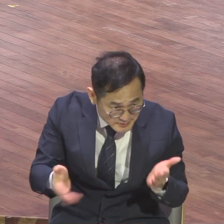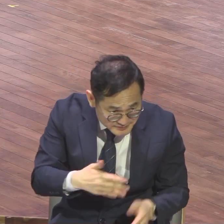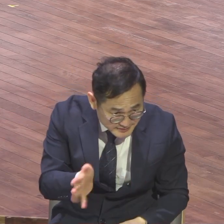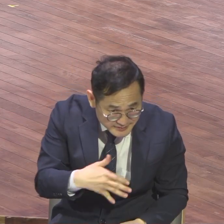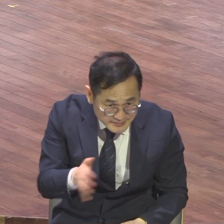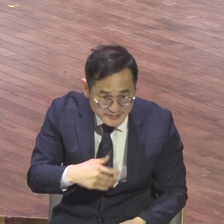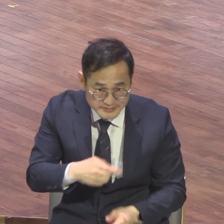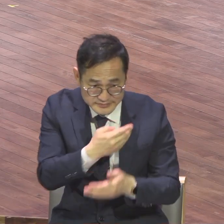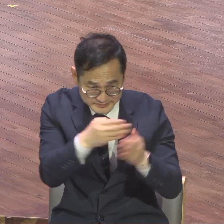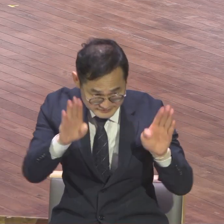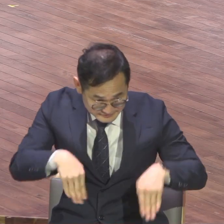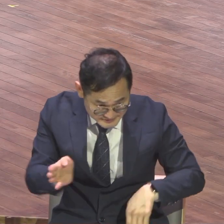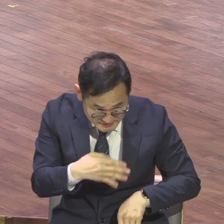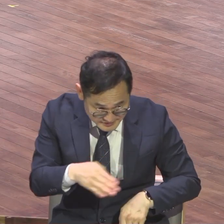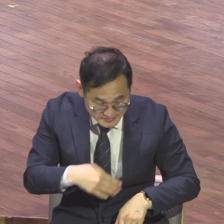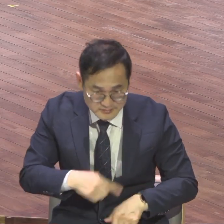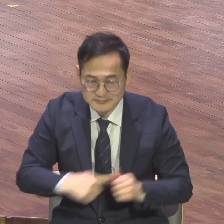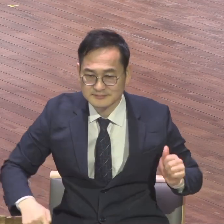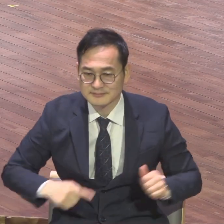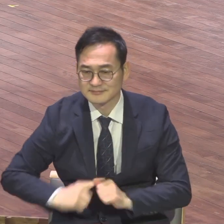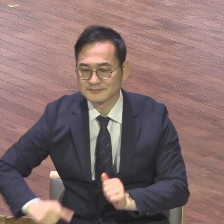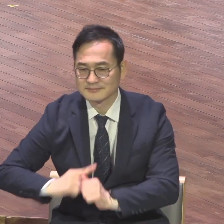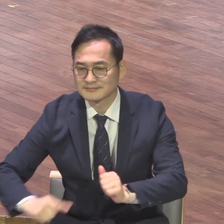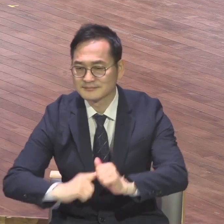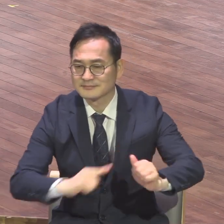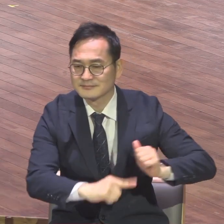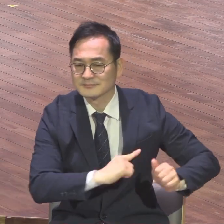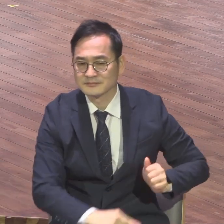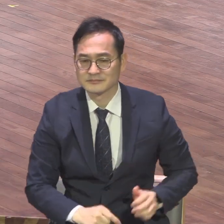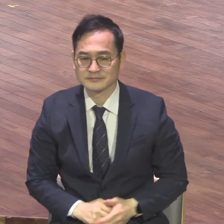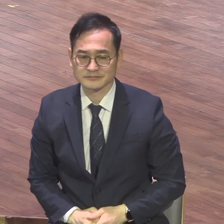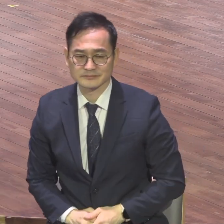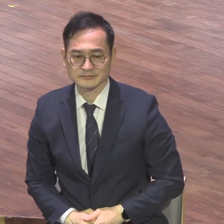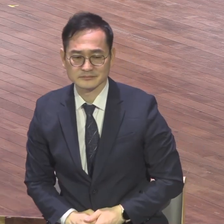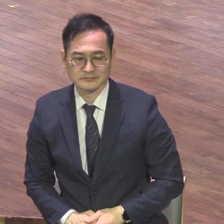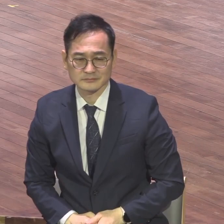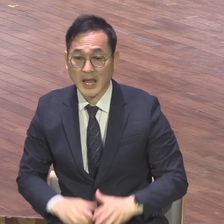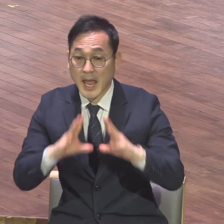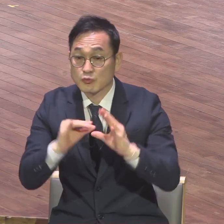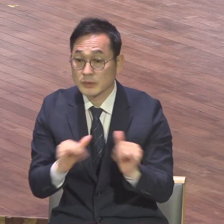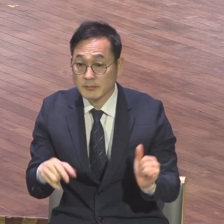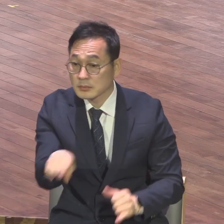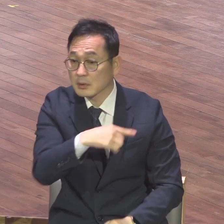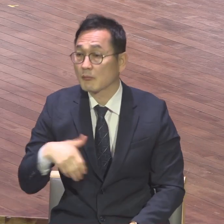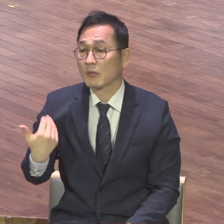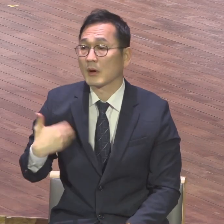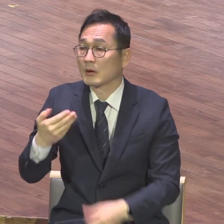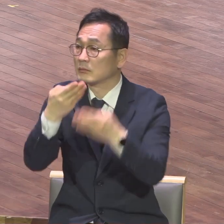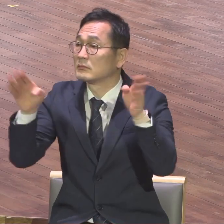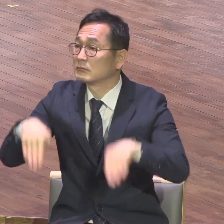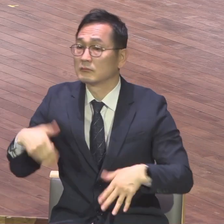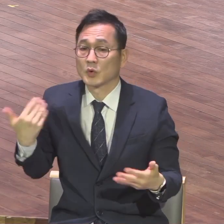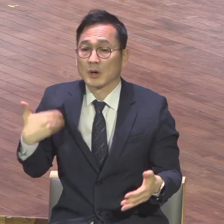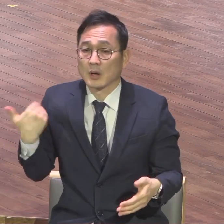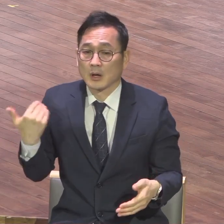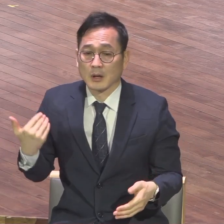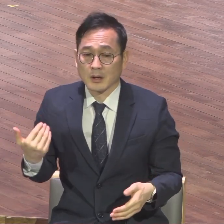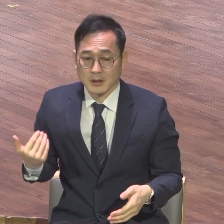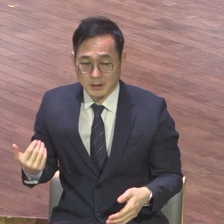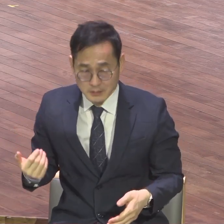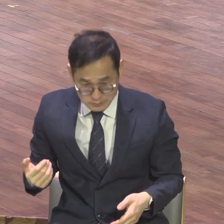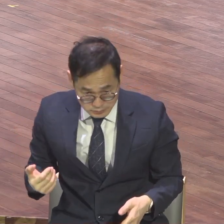뿌린 집은 다 지나갔어요. 넘어갔어요. 그런데 애굽 사람들은 모르잖아요. 그러니까 전부